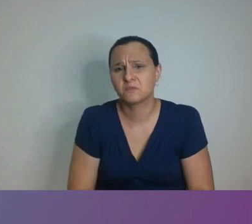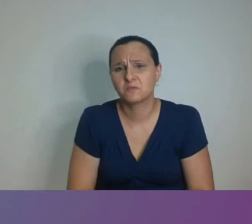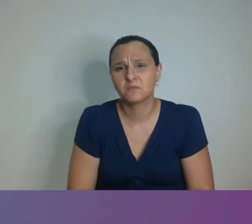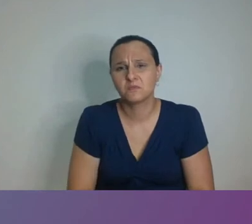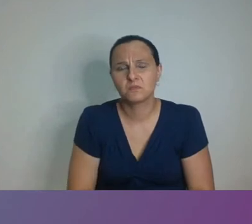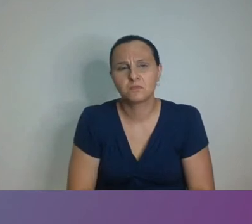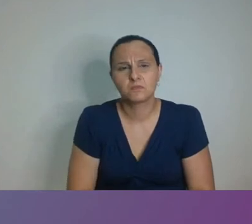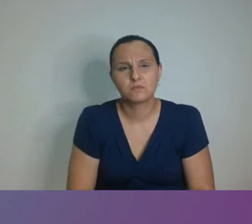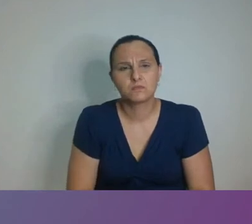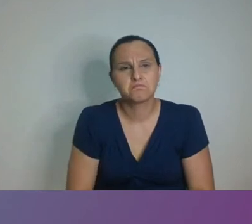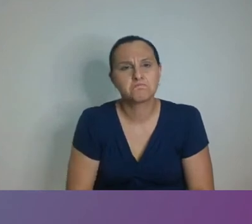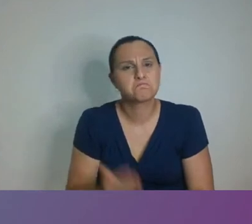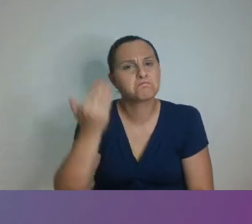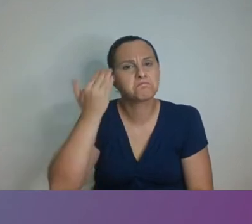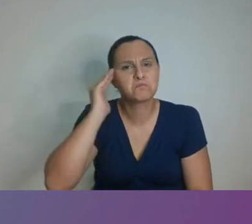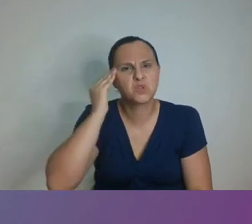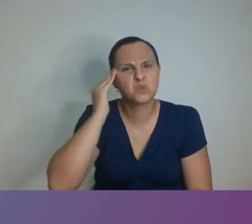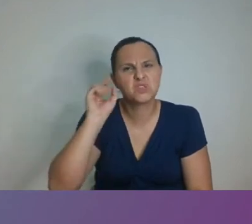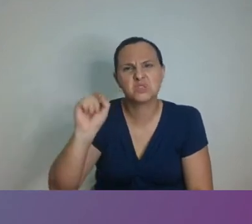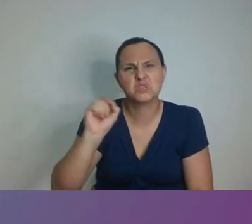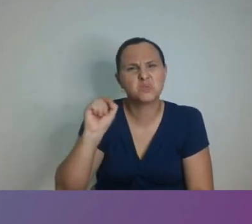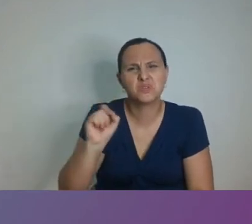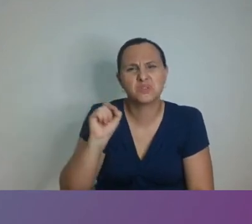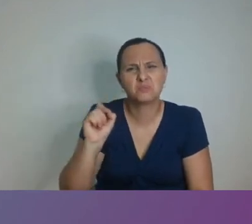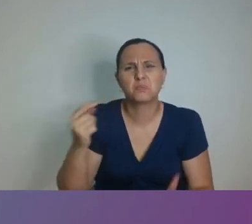Não entendi que sinal é esse da aula 2.